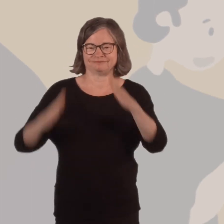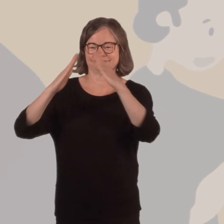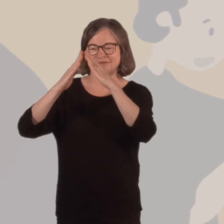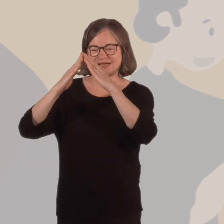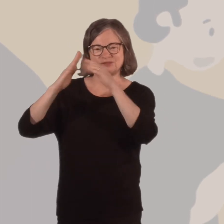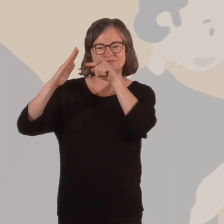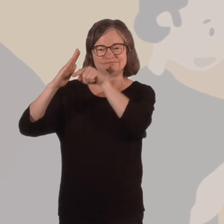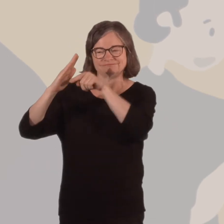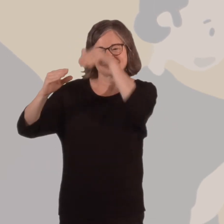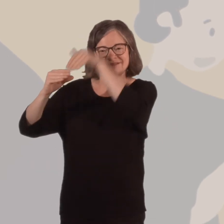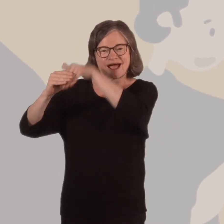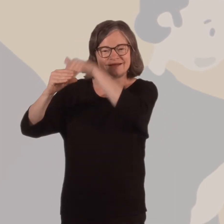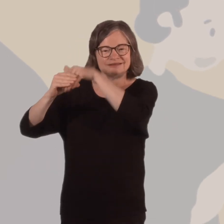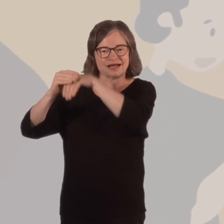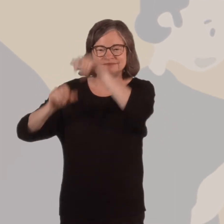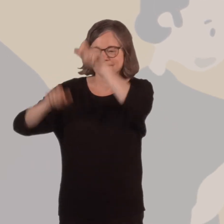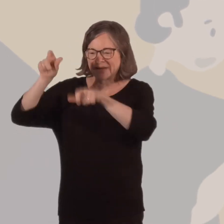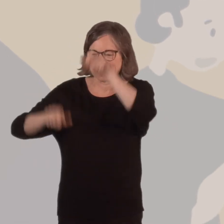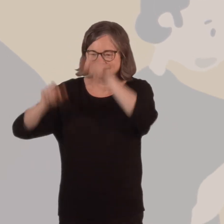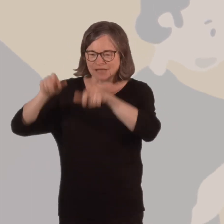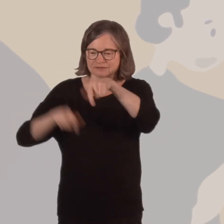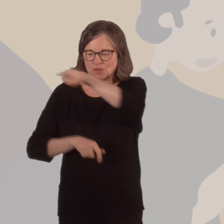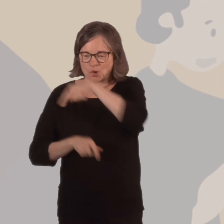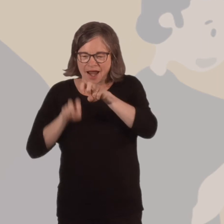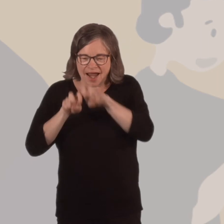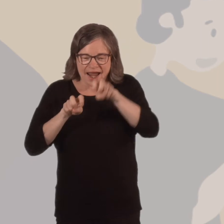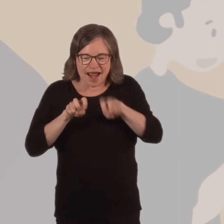Le bruit remplit toute la maison où ils sont assis.